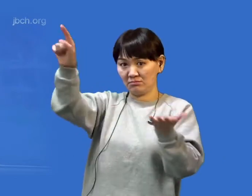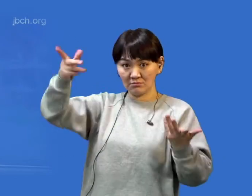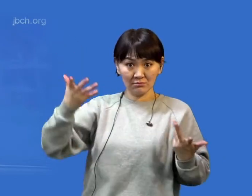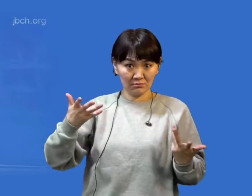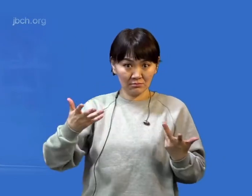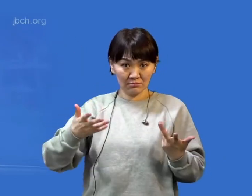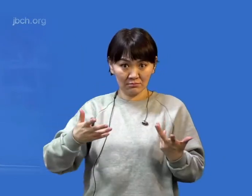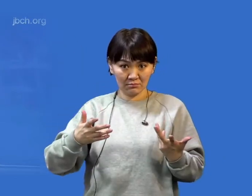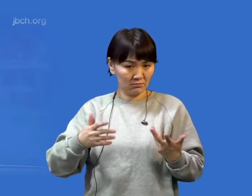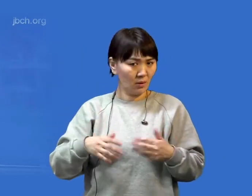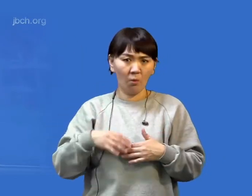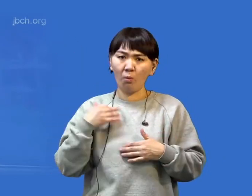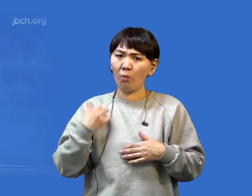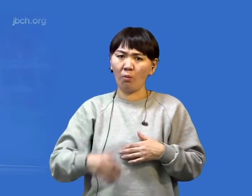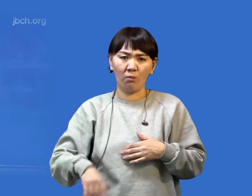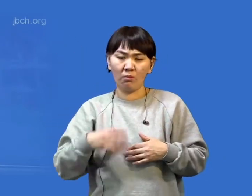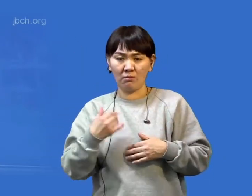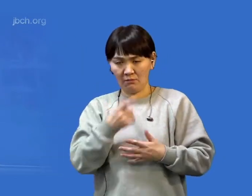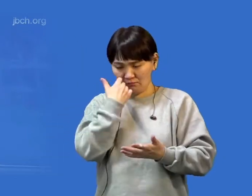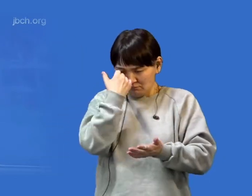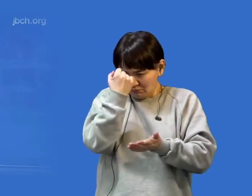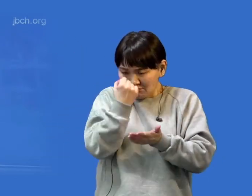Ямар баттайгаар тэмдэрдэг гэж хэлсэн бэлээ.